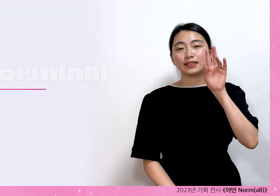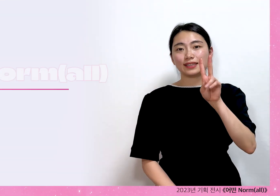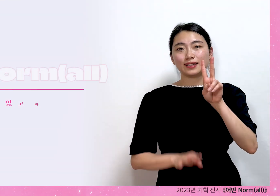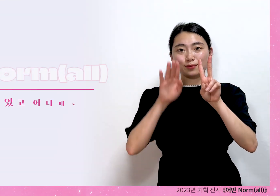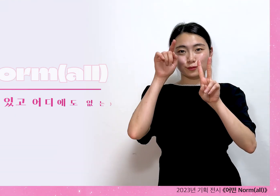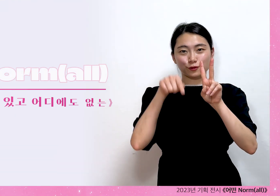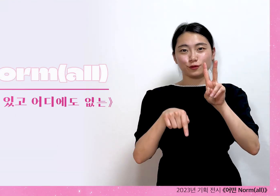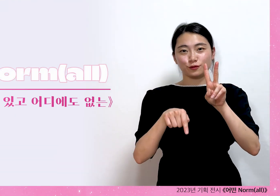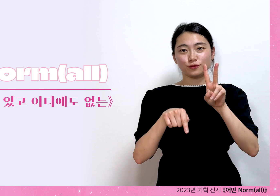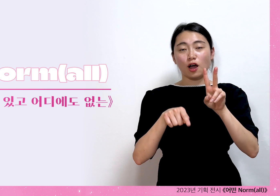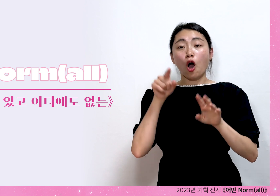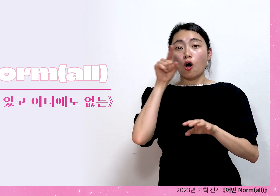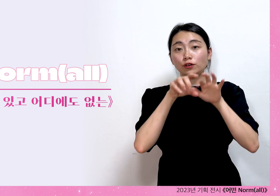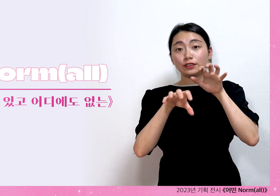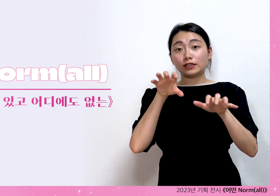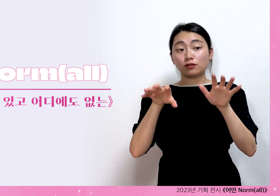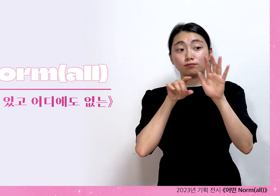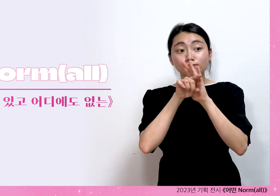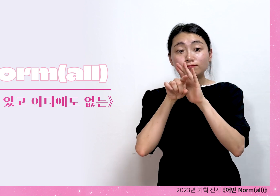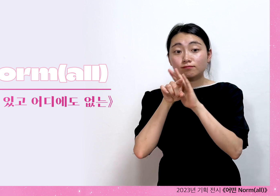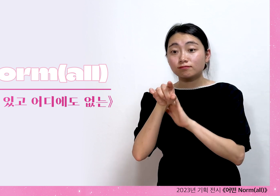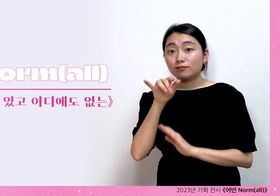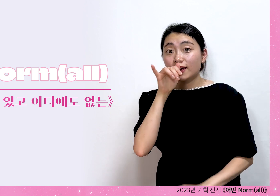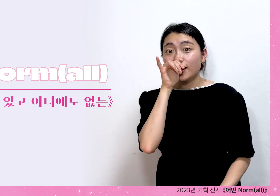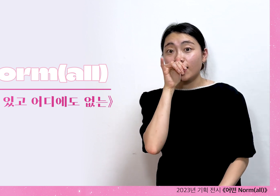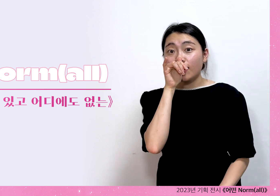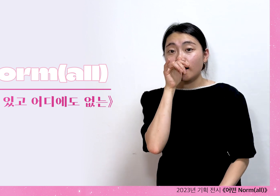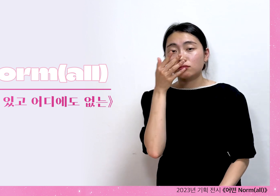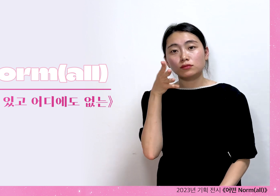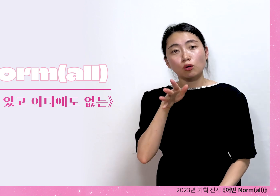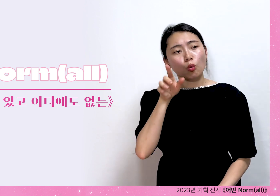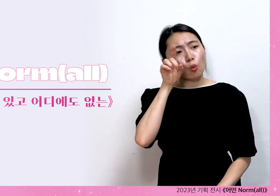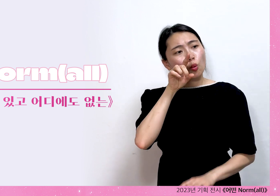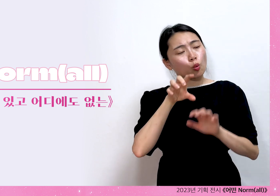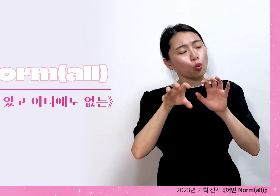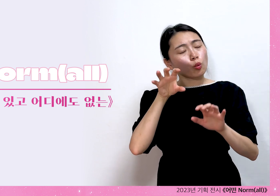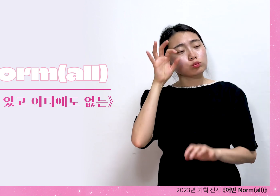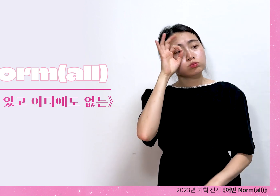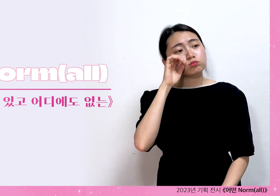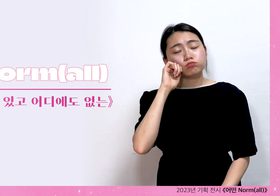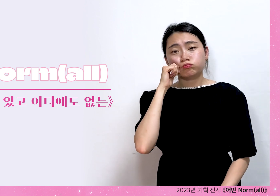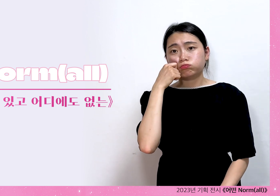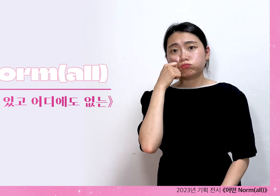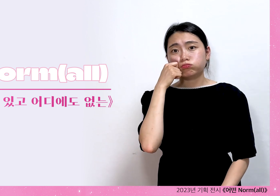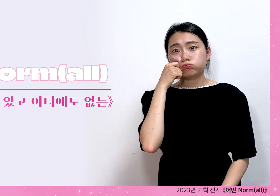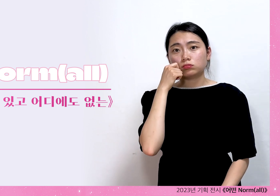2부 어디에나 있고 어디에도 없는.